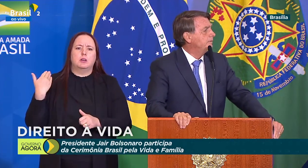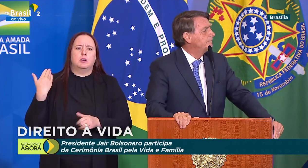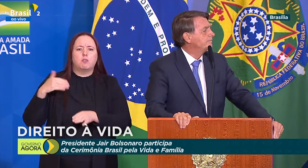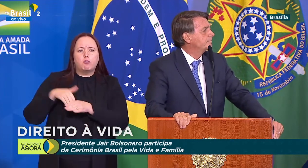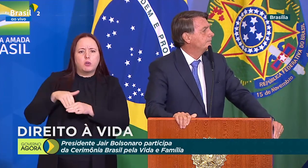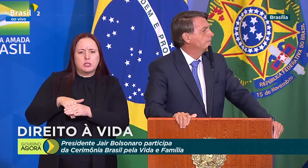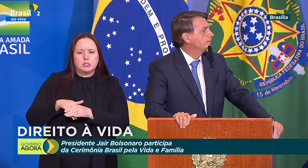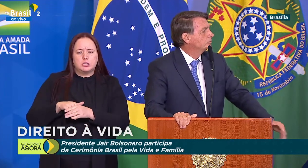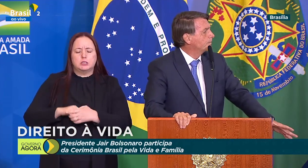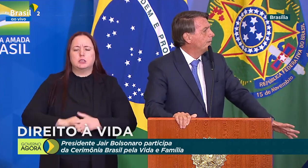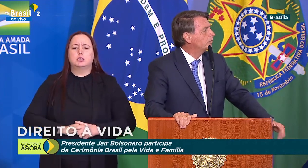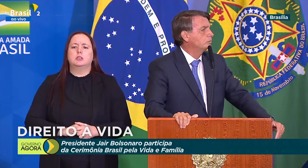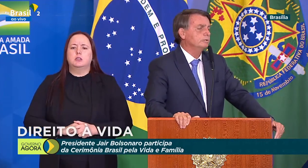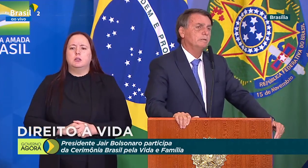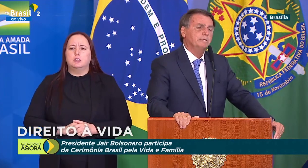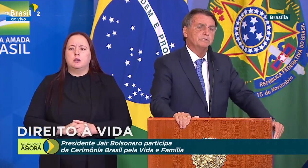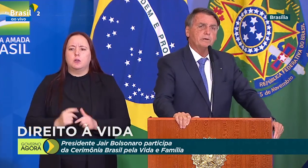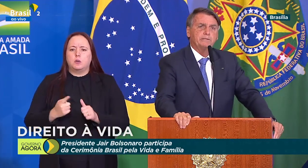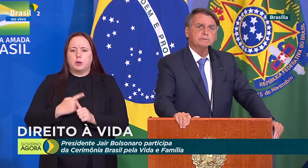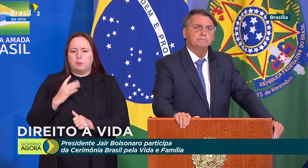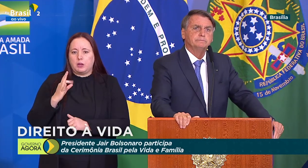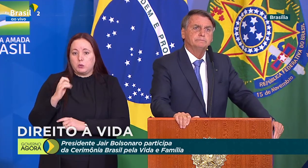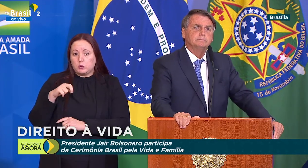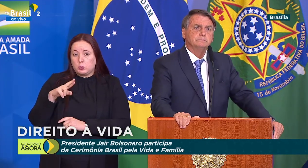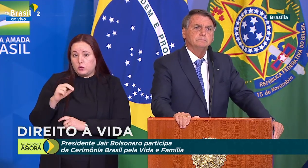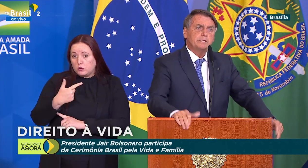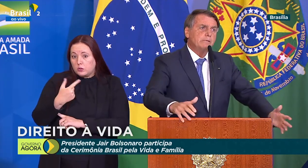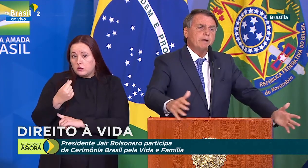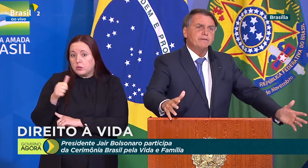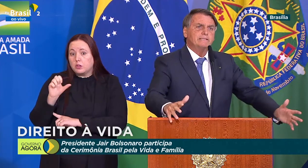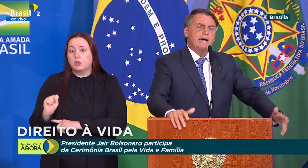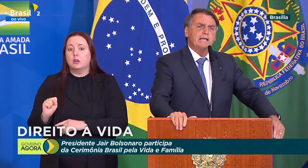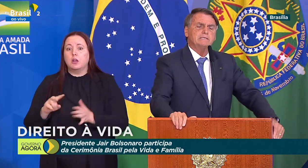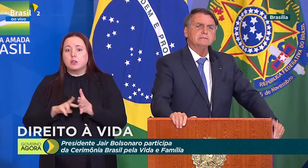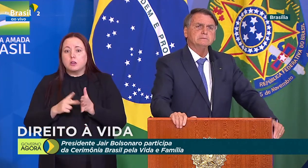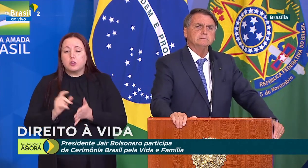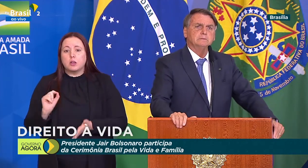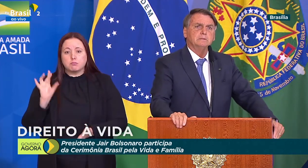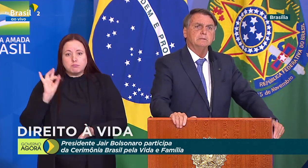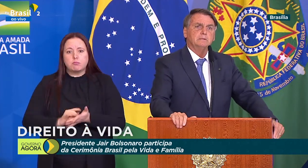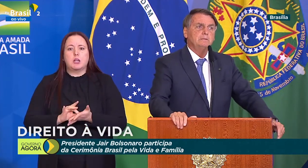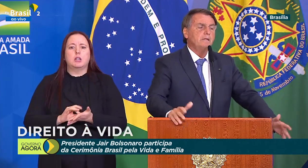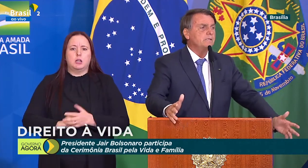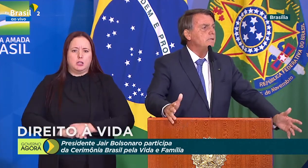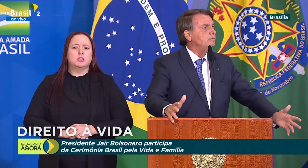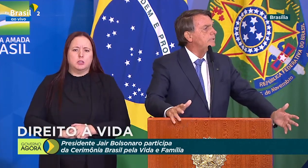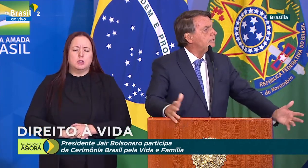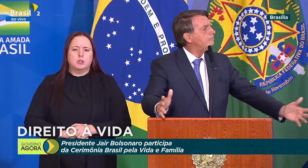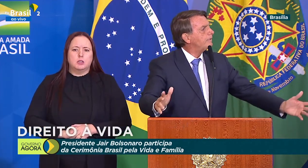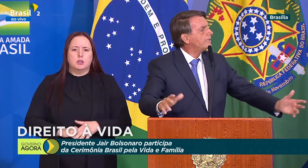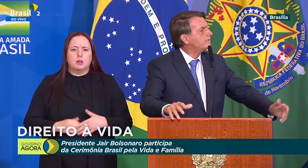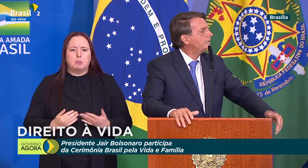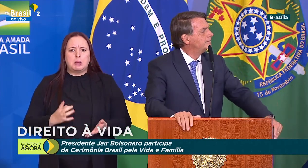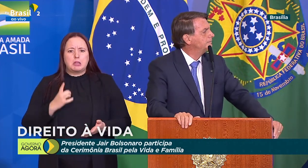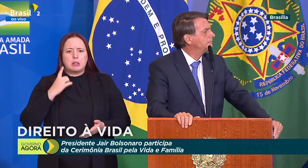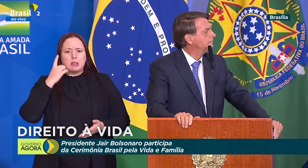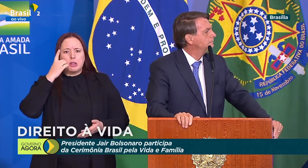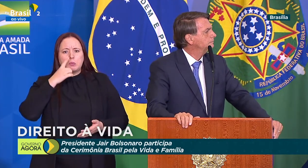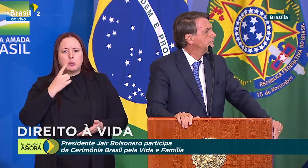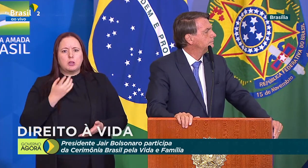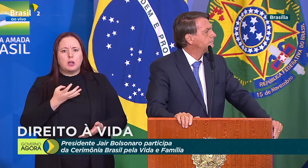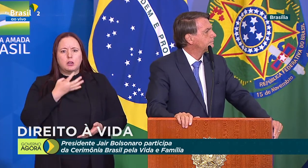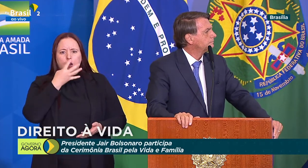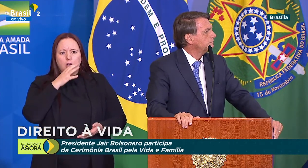votação do primeiro turno 2018 Isso é uma verdade e esse deputado foi